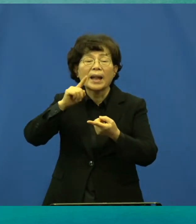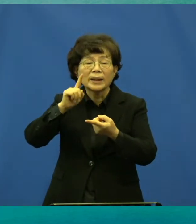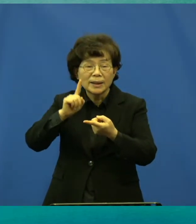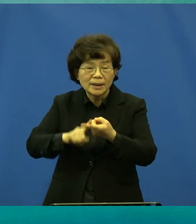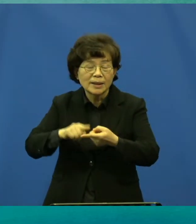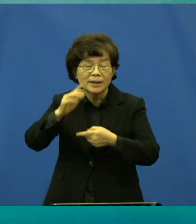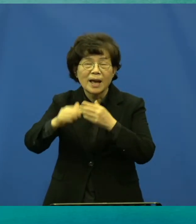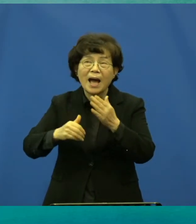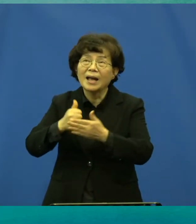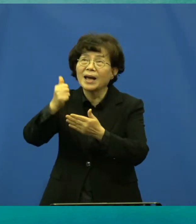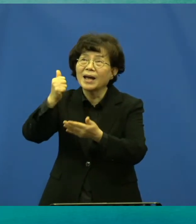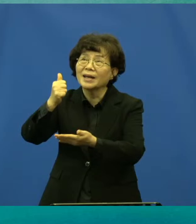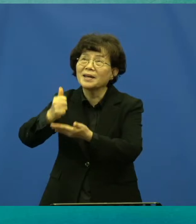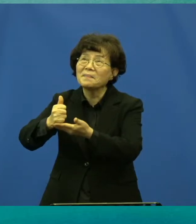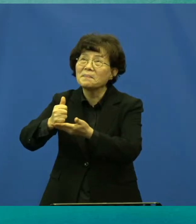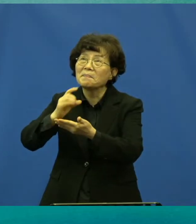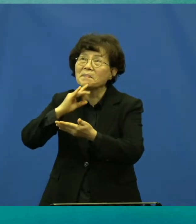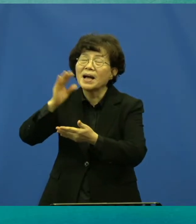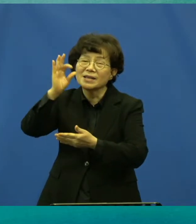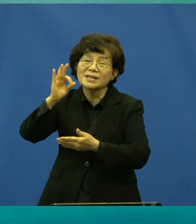찾습니다.